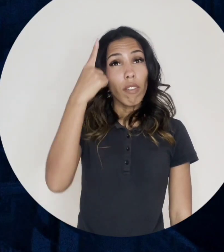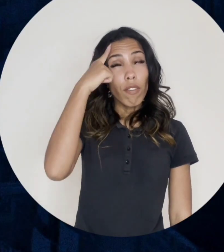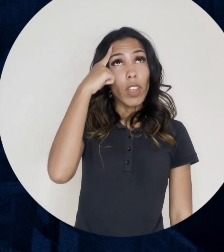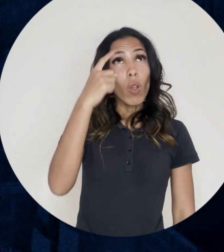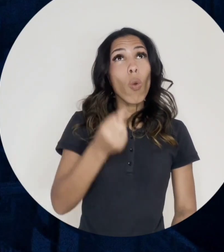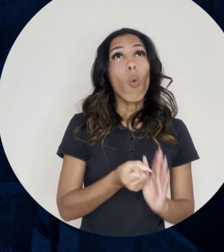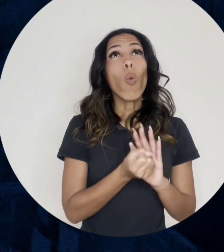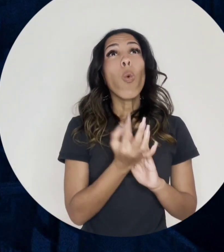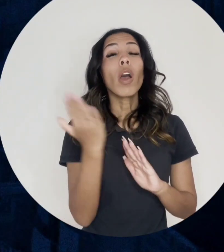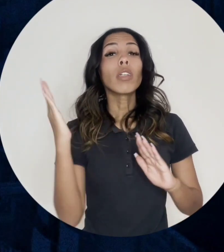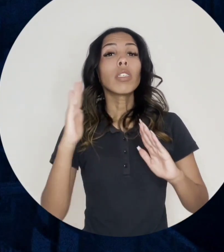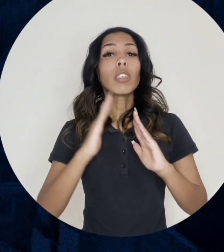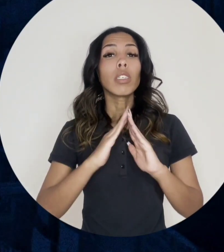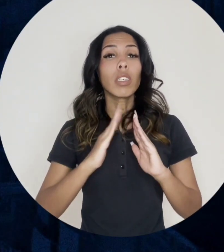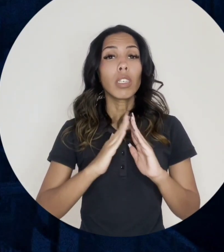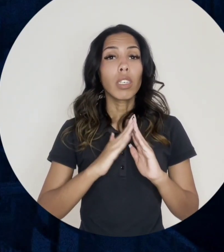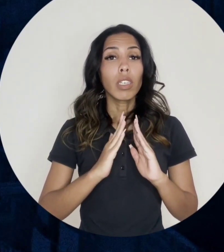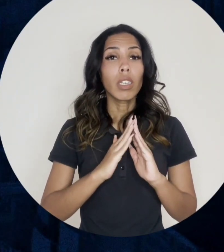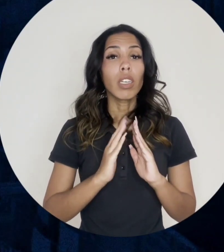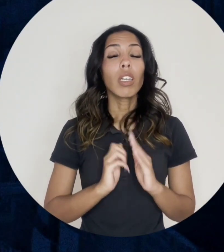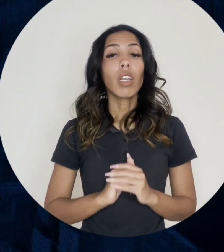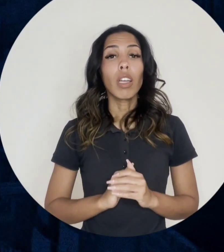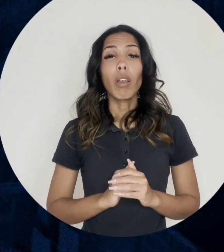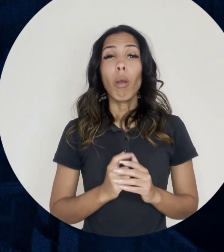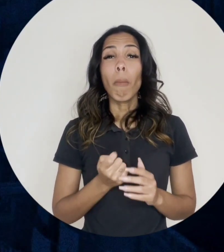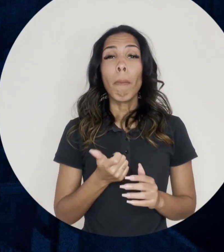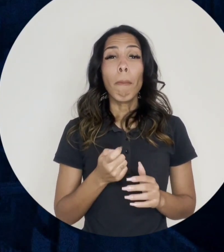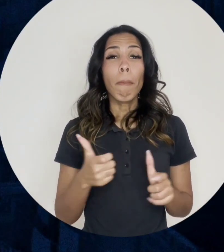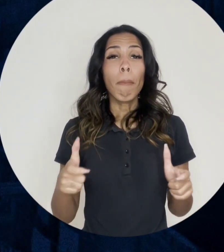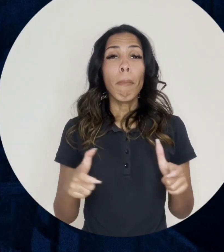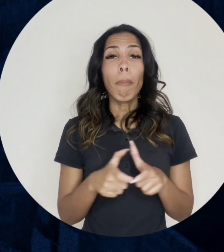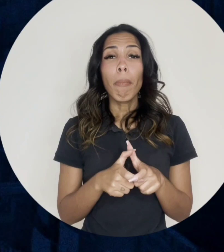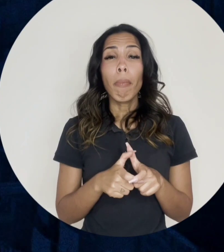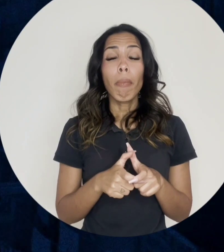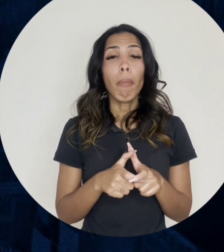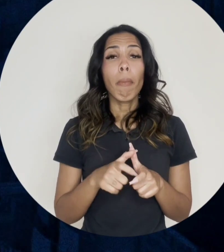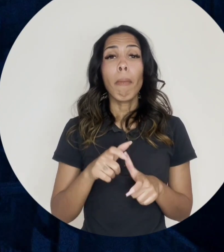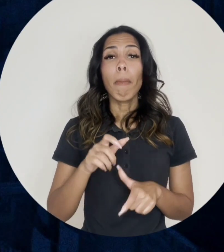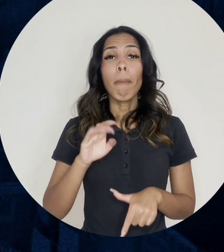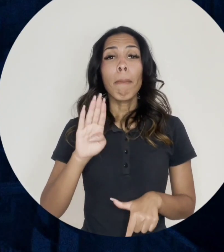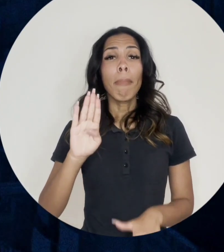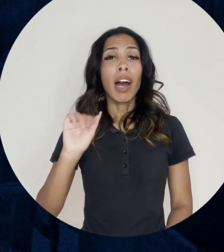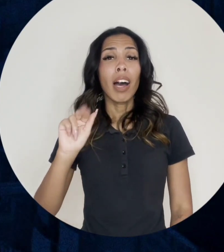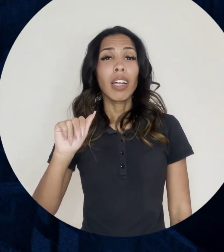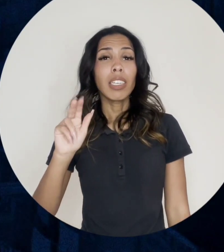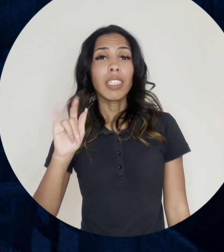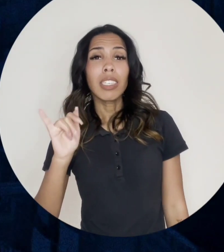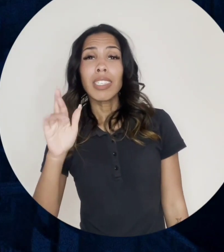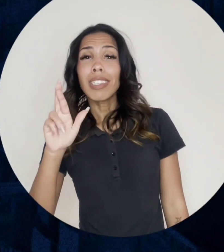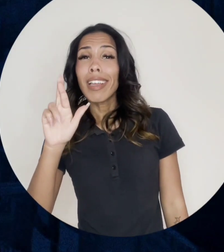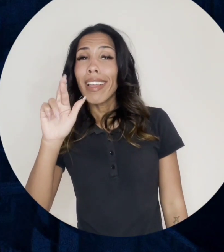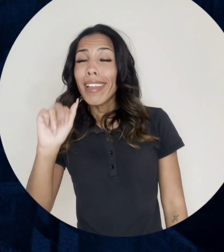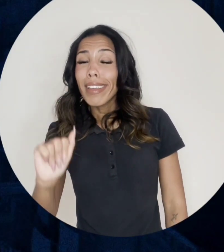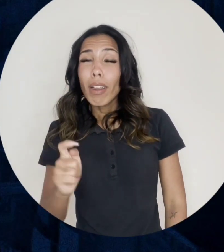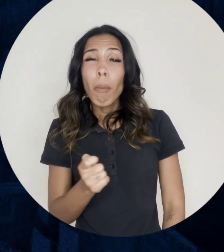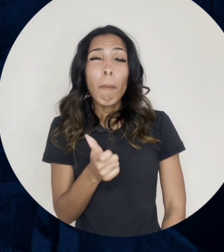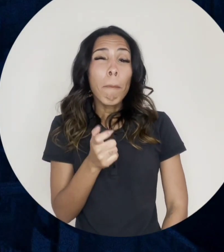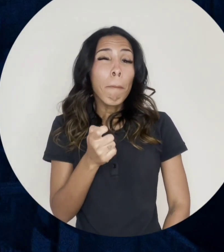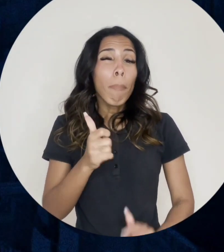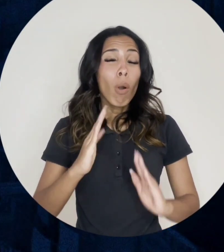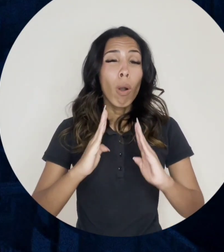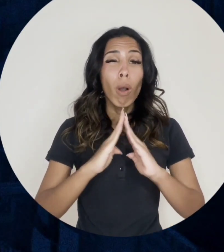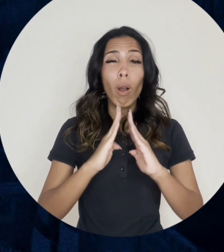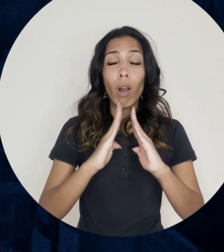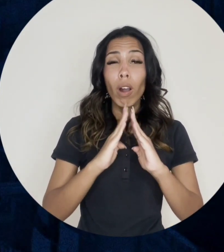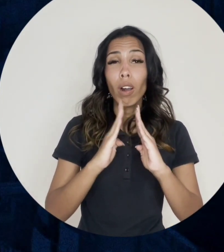tinha, que era chamado terreno do Bananeira. Isso quer dizer que era pouquíssima casa e